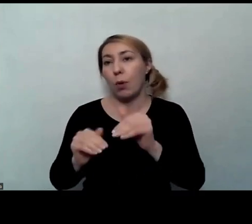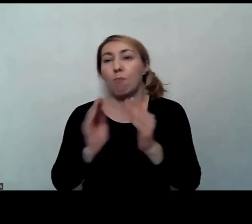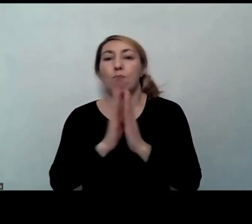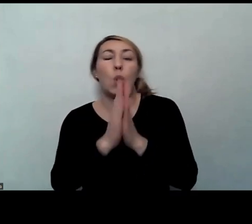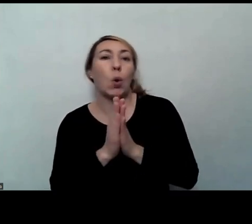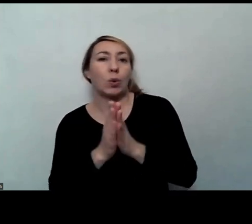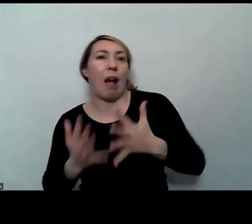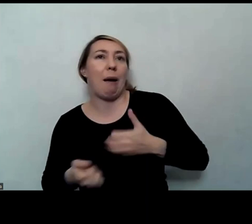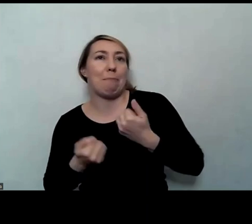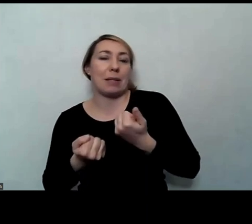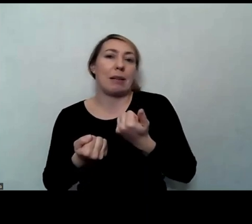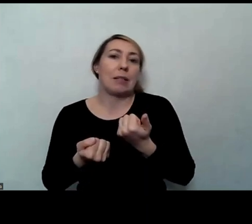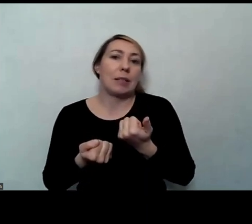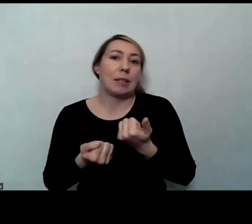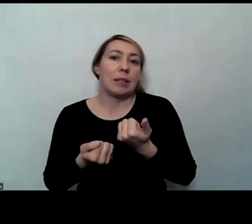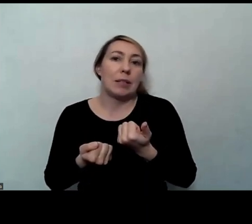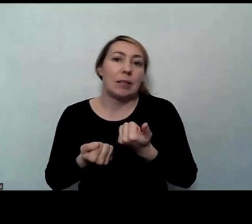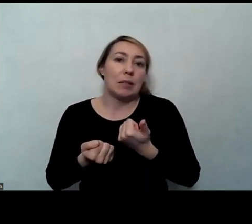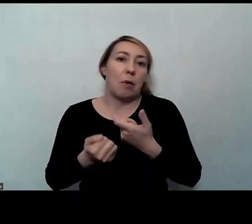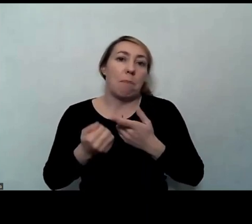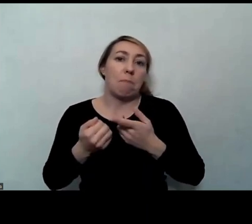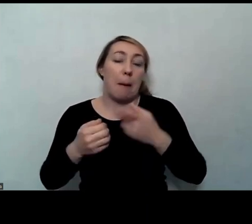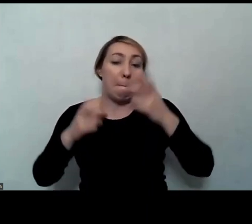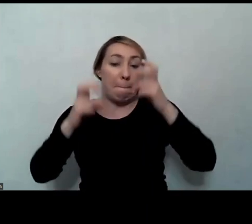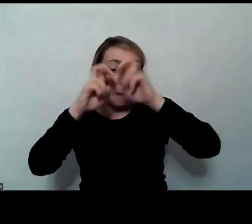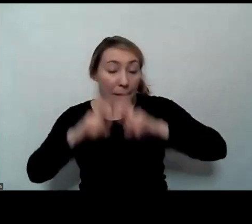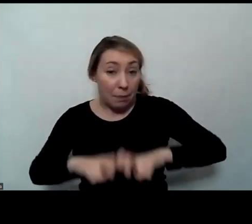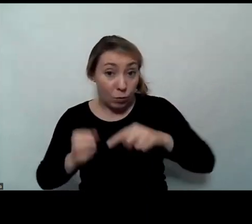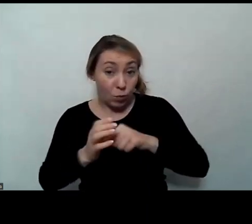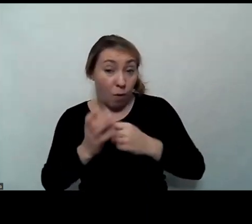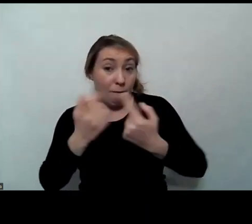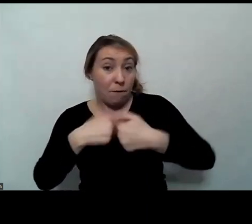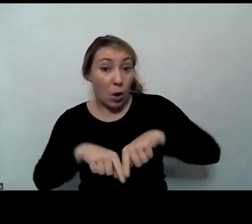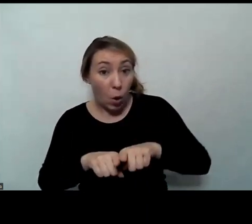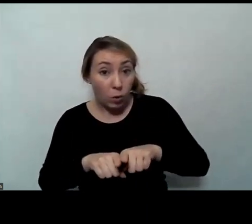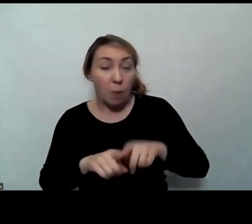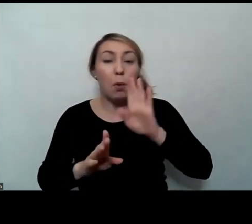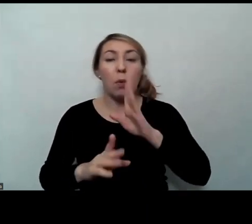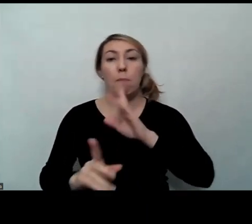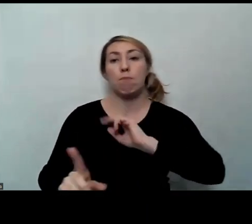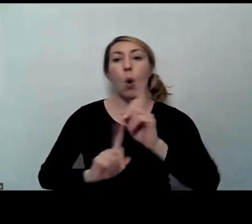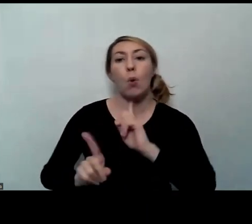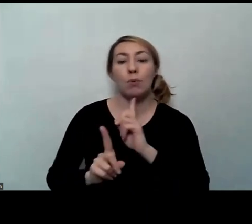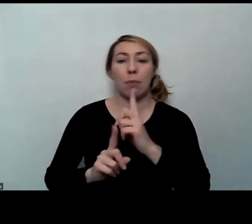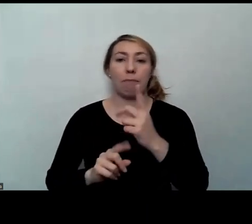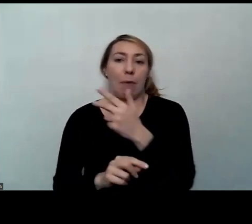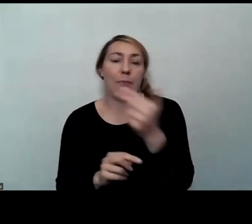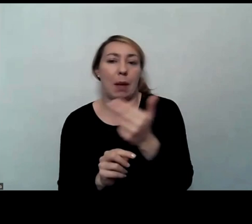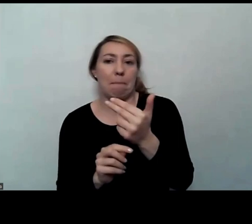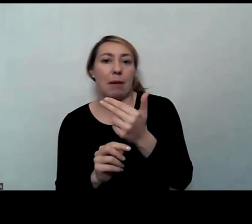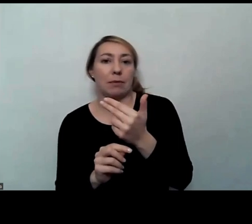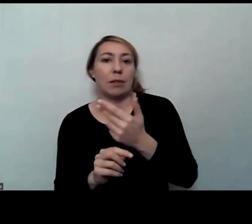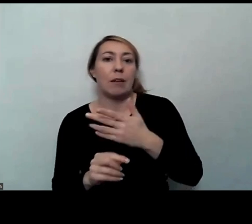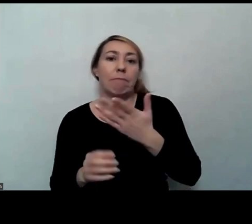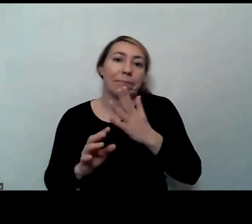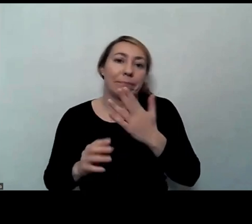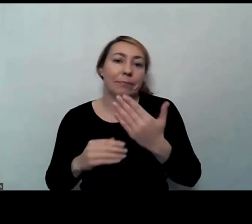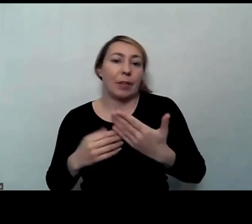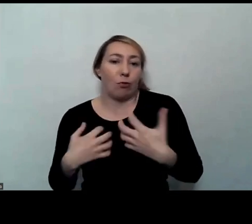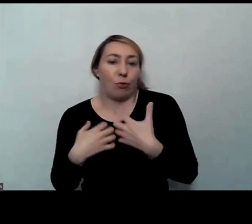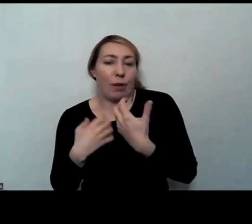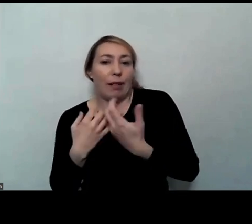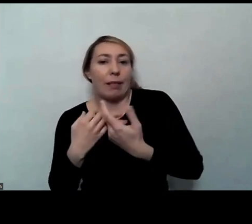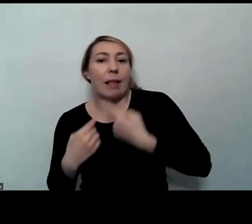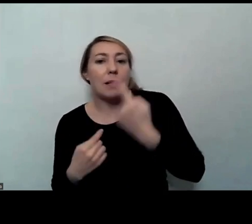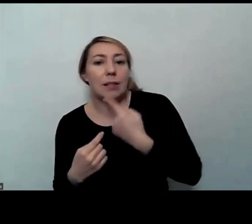by po przeprowadzeniu badania za pomocą tego narzędzia porozmawiać o funkcjonowaniu językowym w tym aspekcie